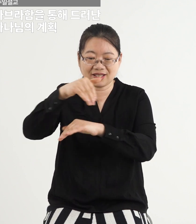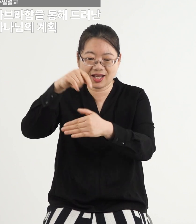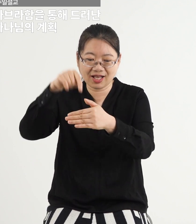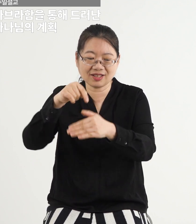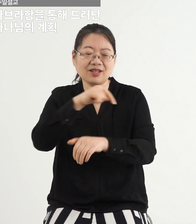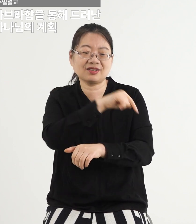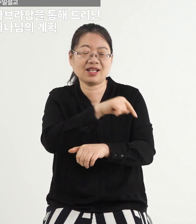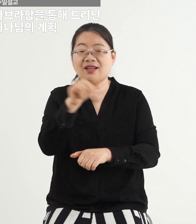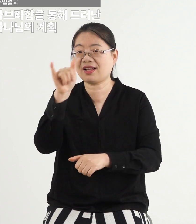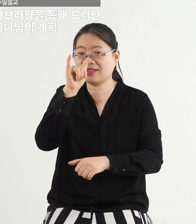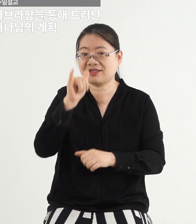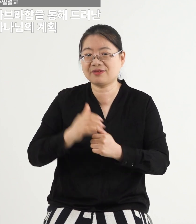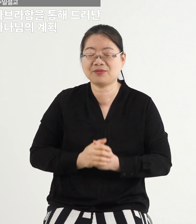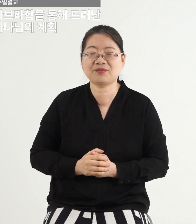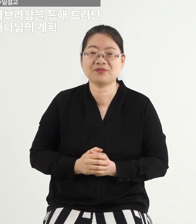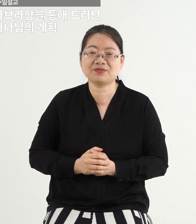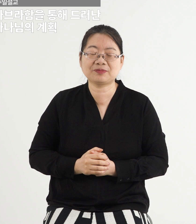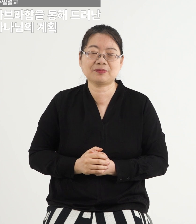속에는 네가 있다.